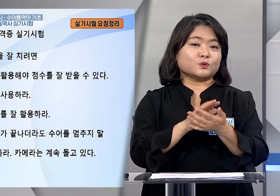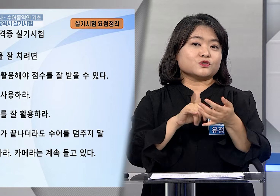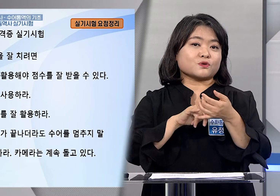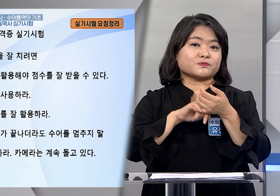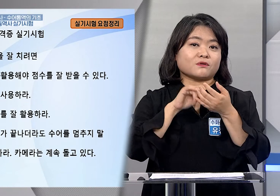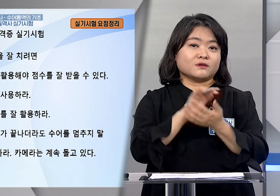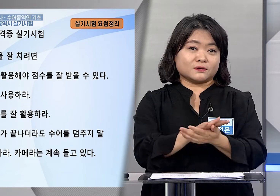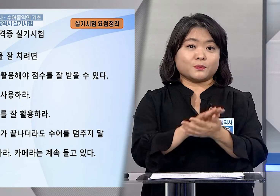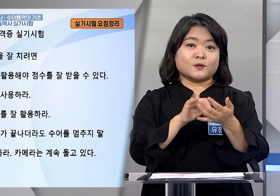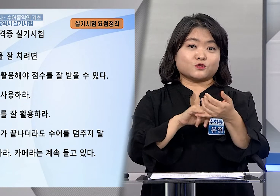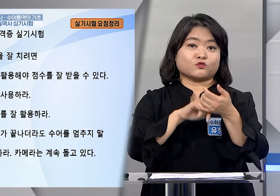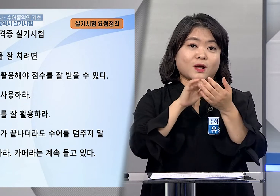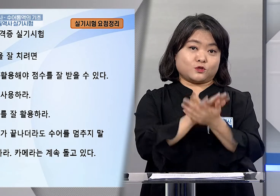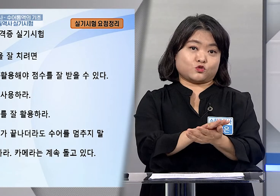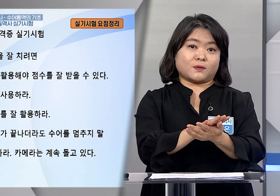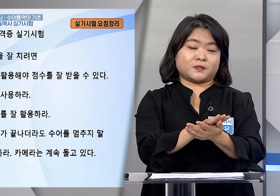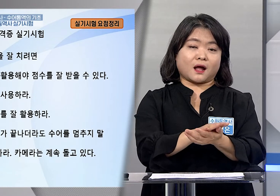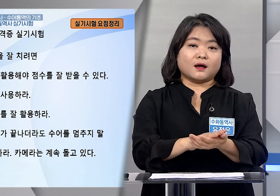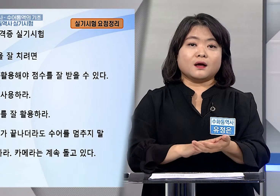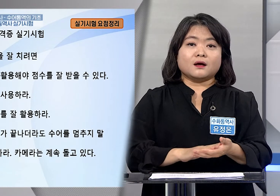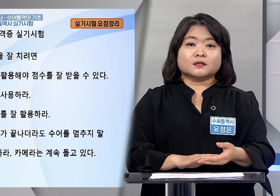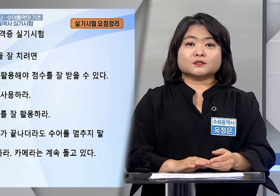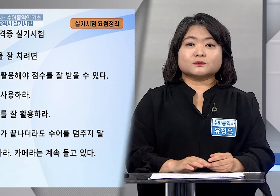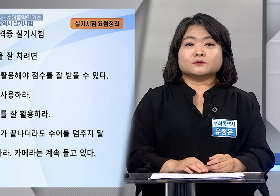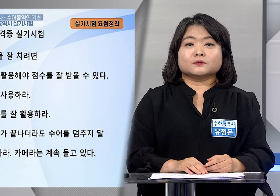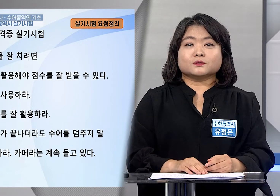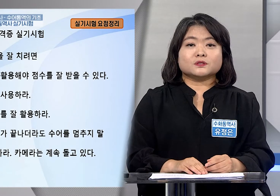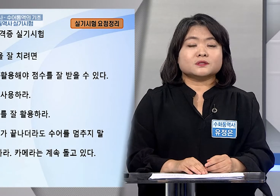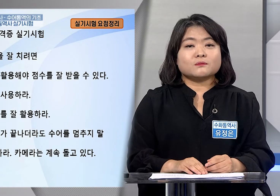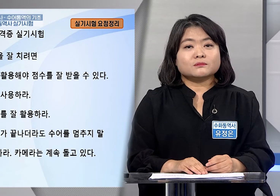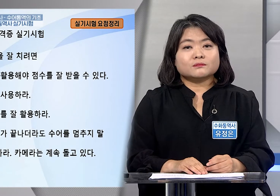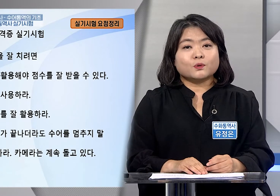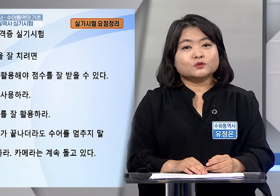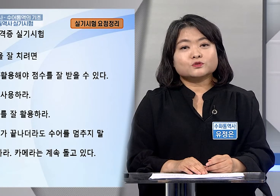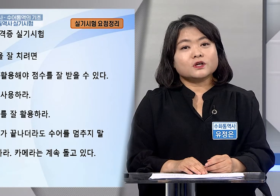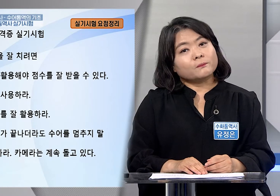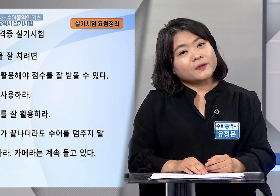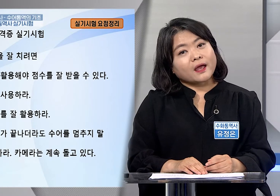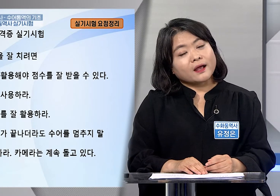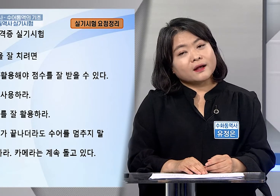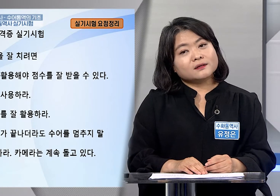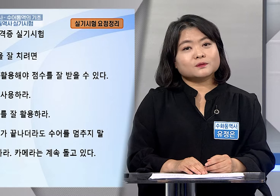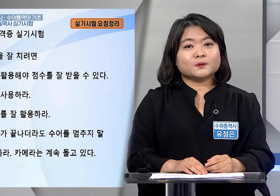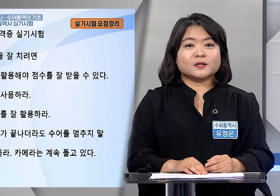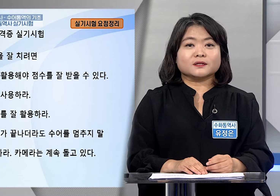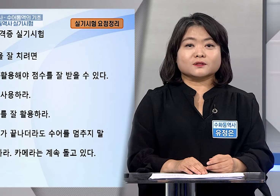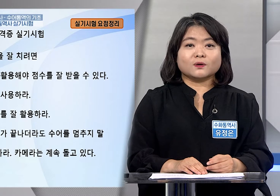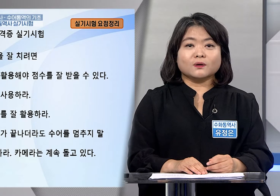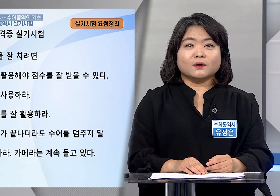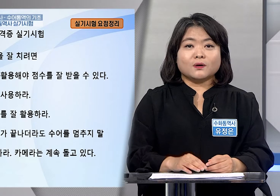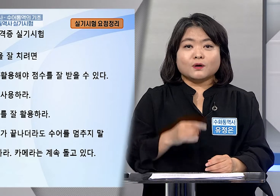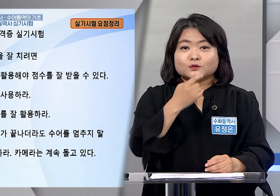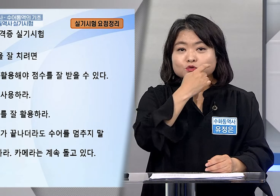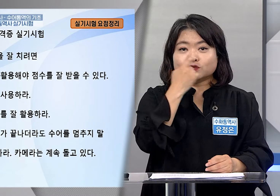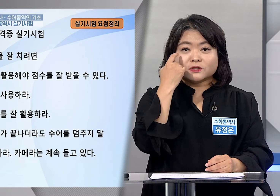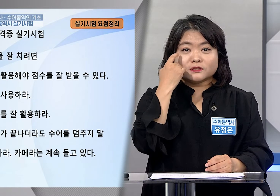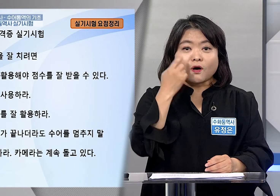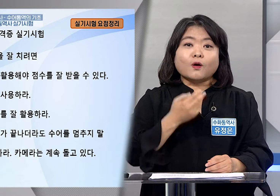수 없어. 이럴 때 표현할 수 있는 관용수어입니다. 그리고 니 참 보는 눈이 없네. 이런 거 표현할 때는요. 눈이 없는